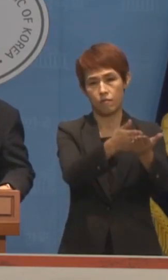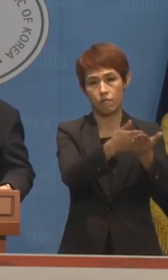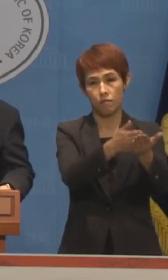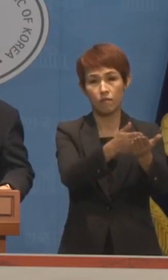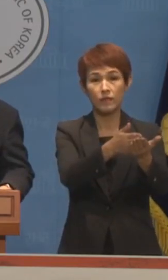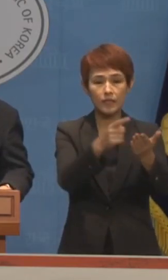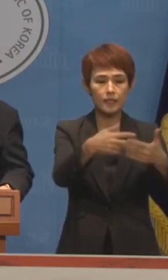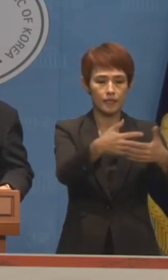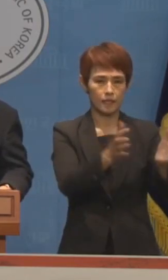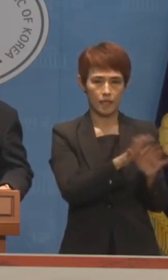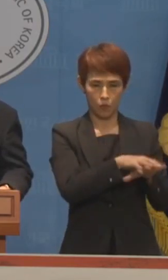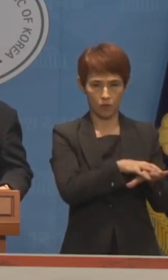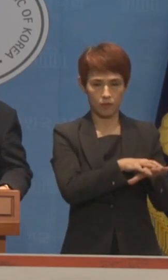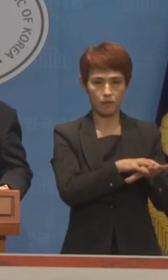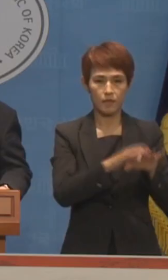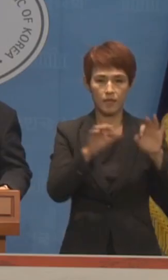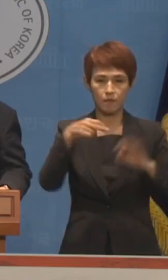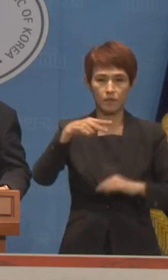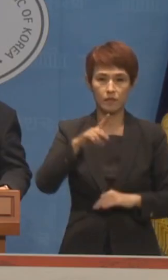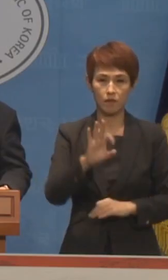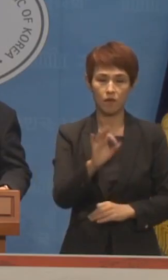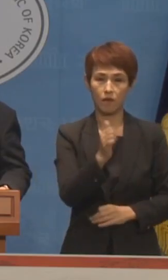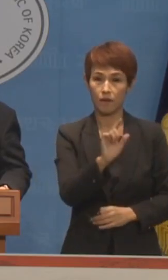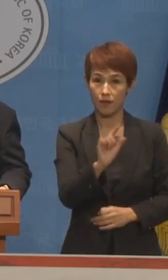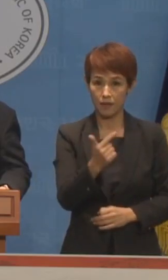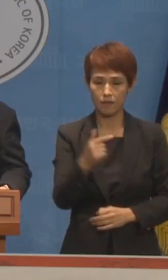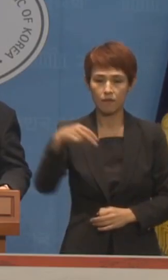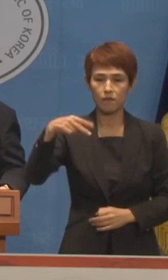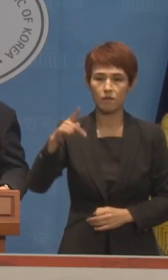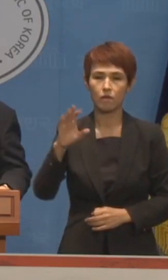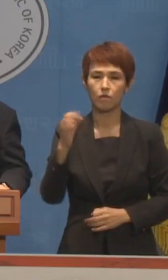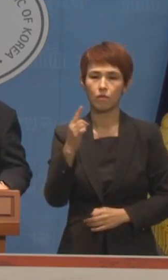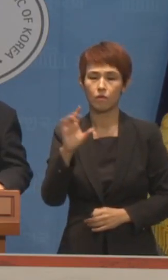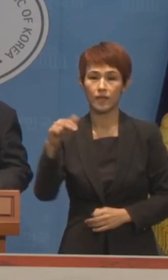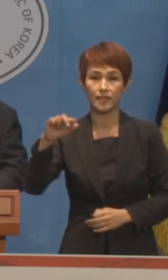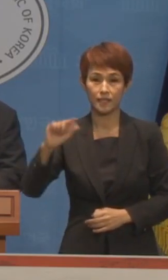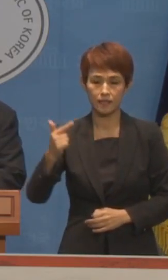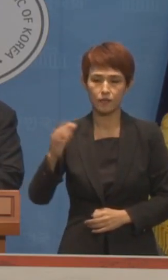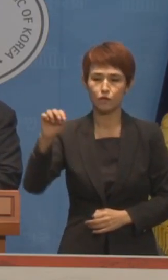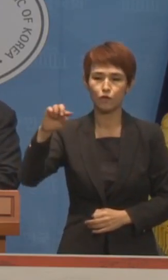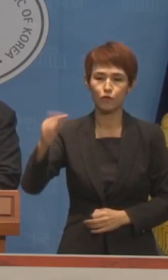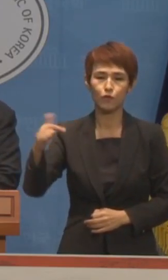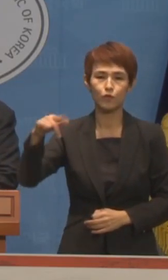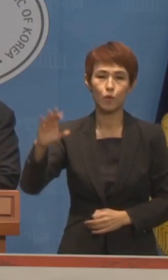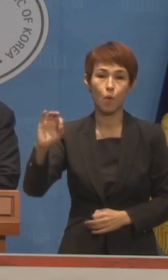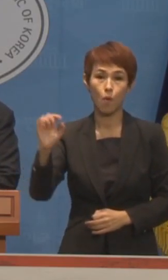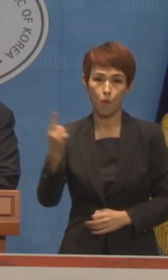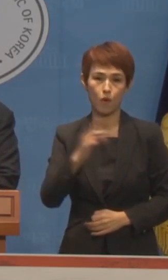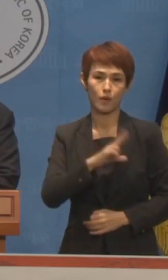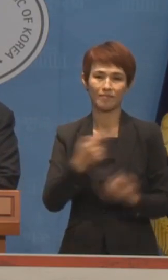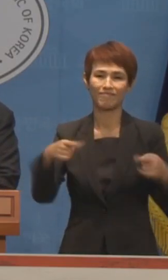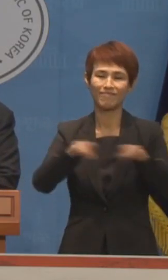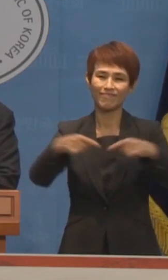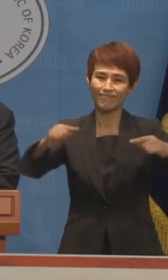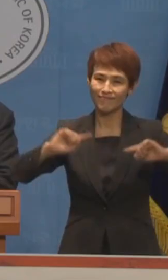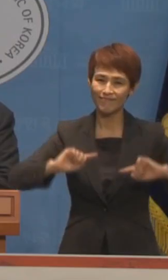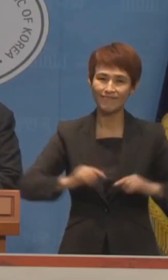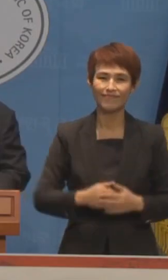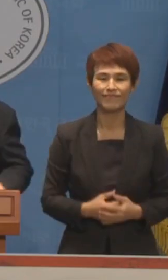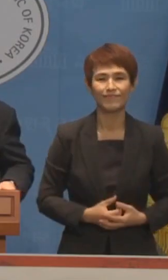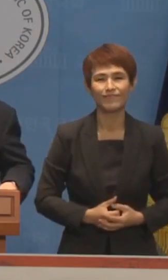김성환, 김정호, 박지혜, 서왕진, 윤종호 국회의원님들께서 함께 해주고